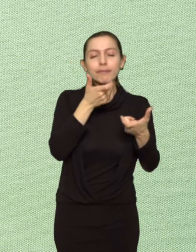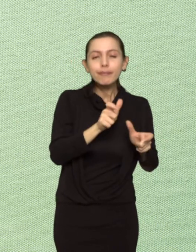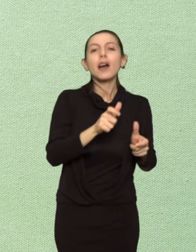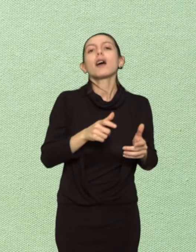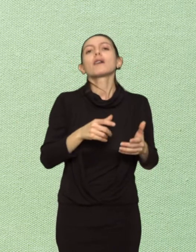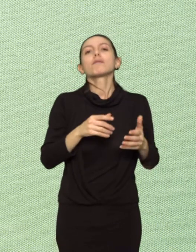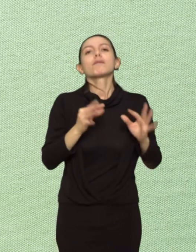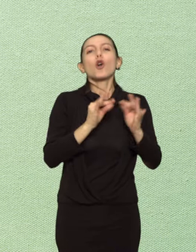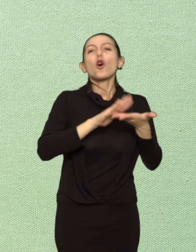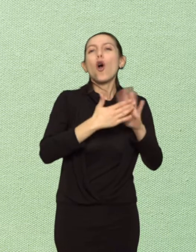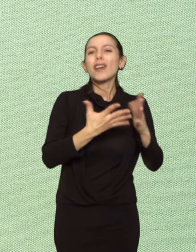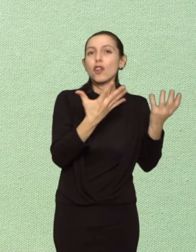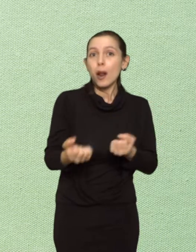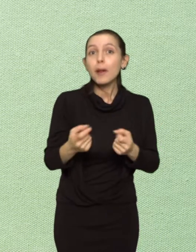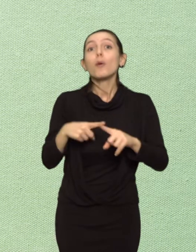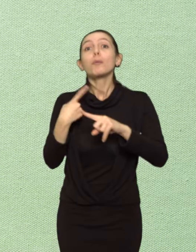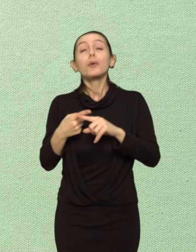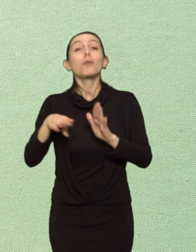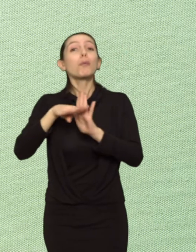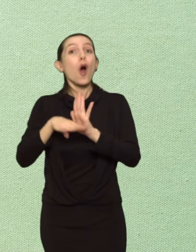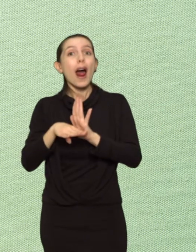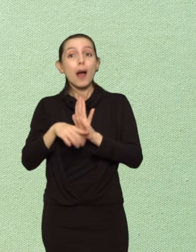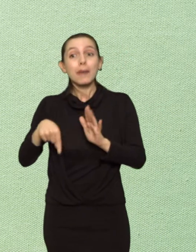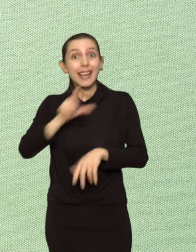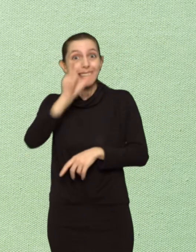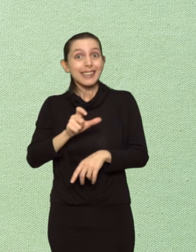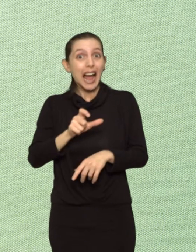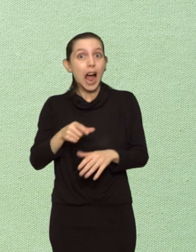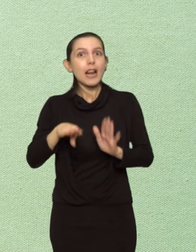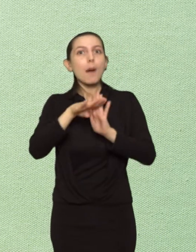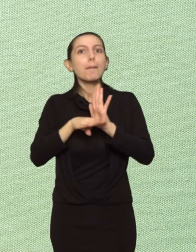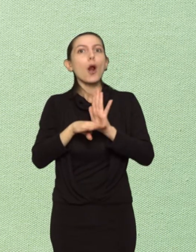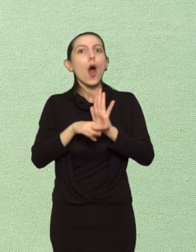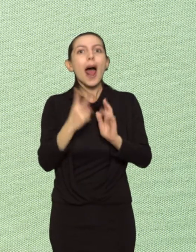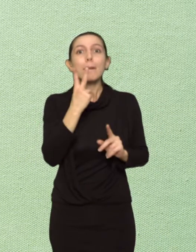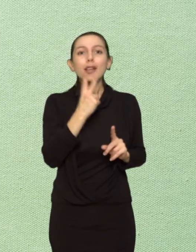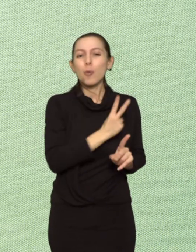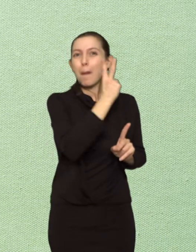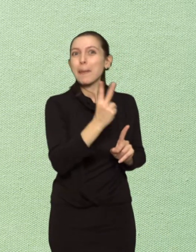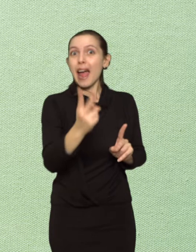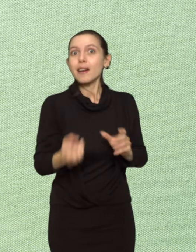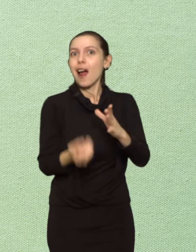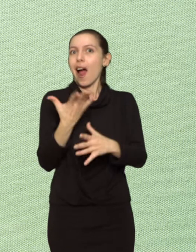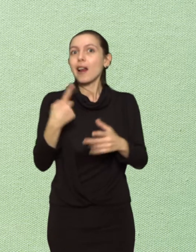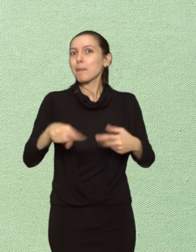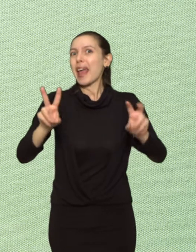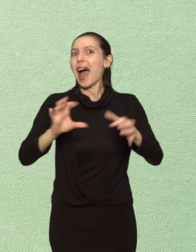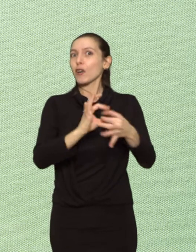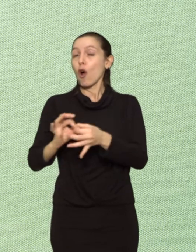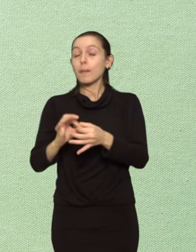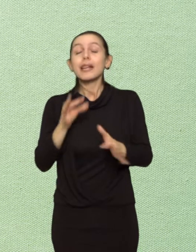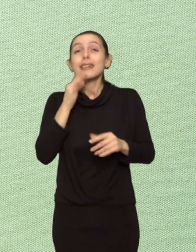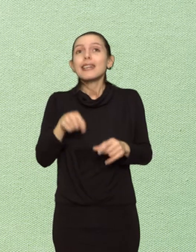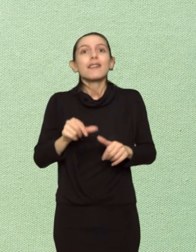programmi. Infatti l'Italia tiene due programmi biennali proprio di azione su questa tematica. È insomma un